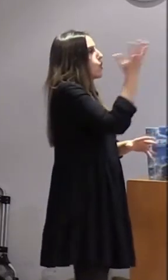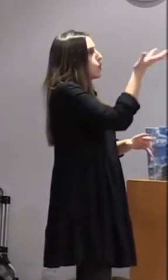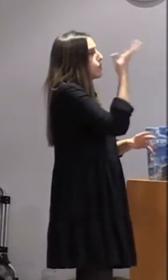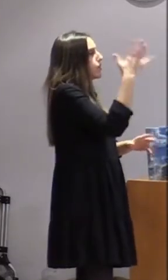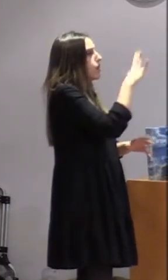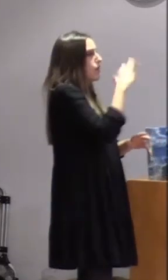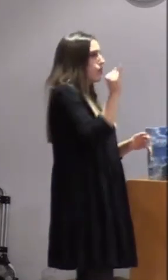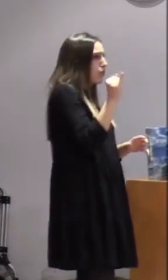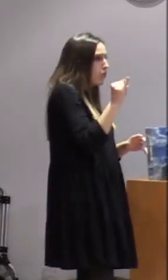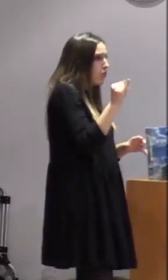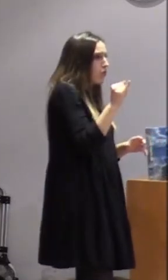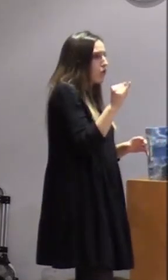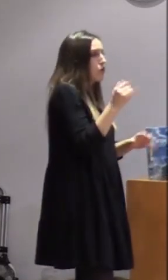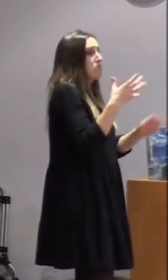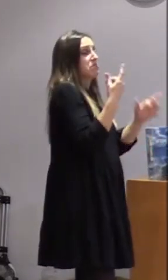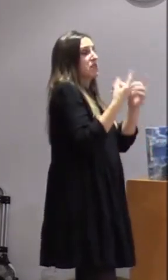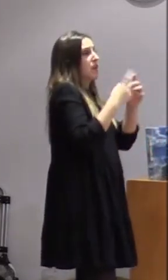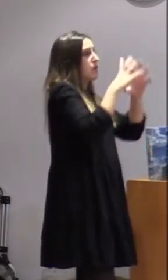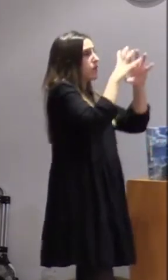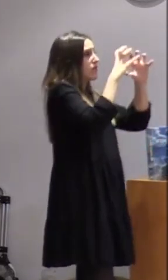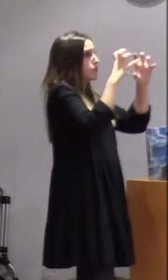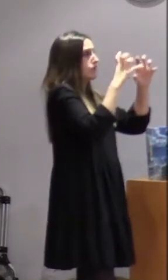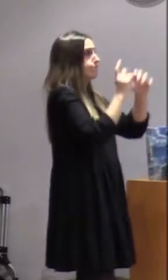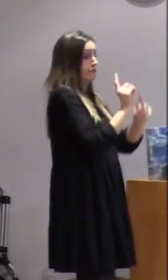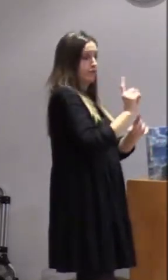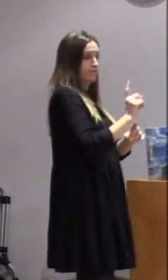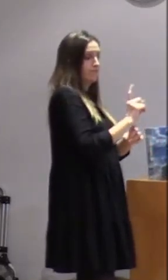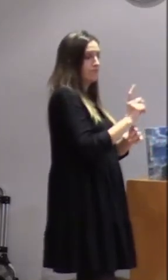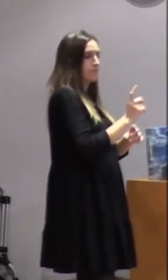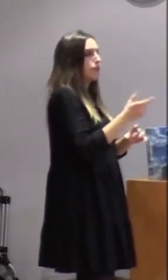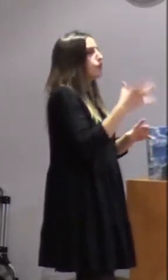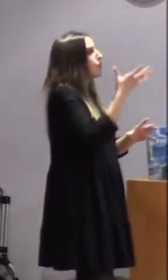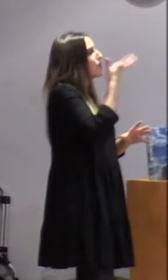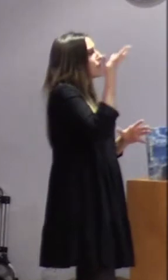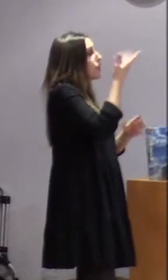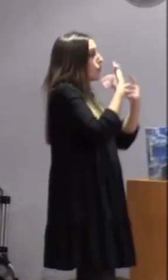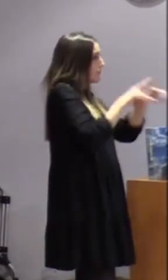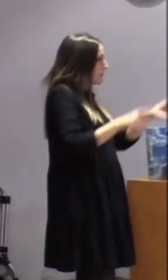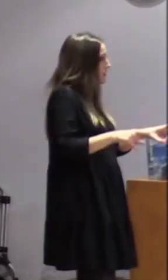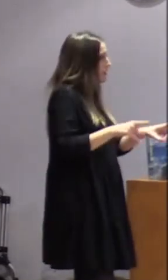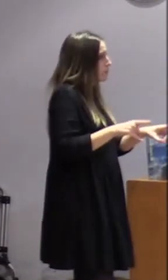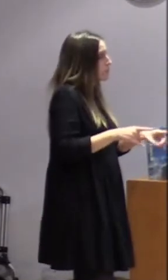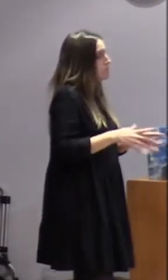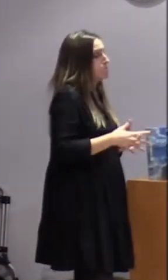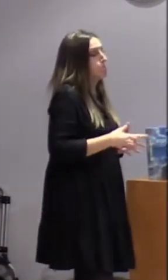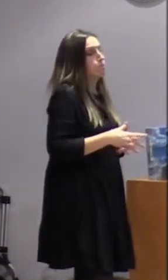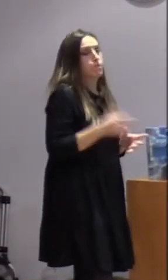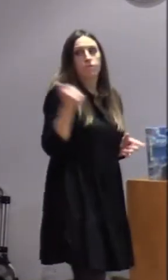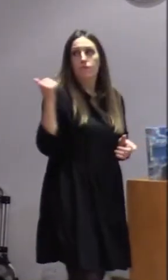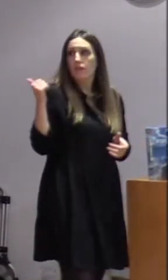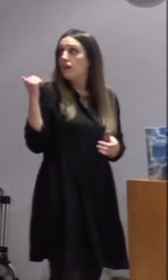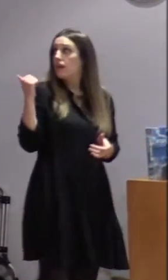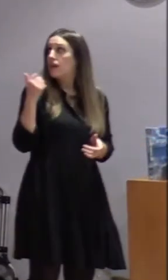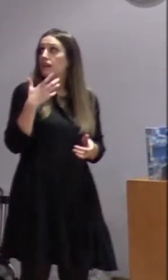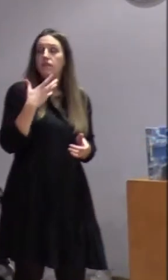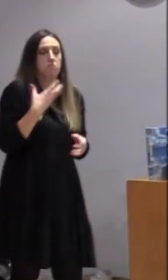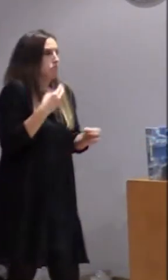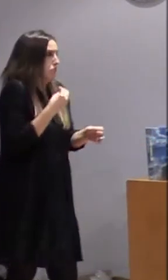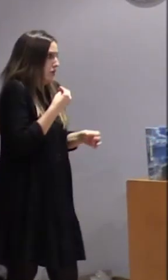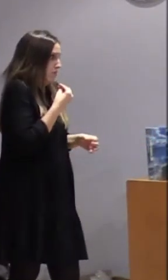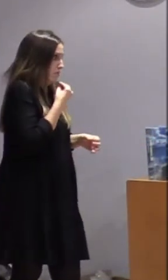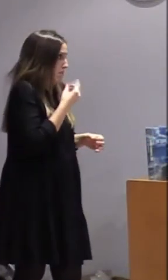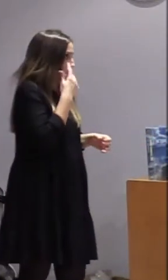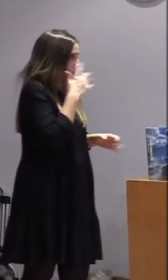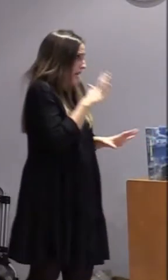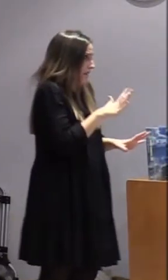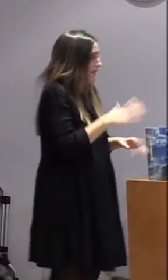los de Constable con unas cuantas nubes de tipo cúmulo. No, es un cielo muy distinto. En los retratos ecuestres, algo muy parecido.